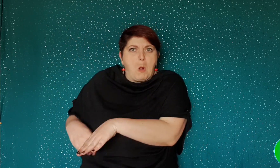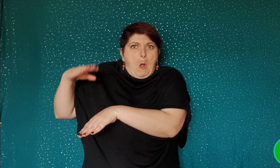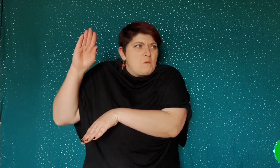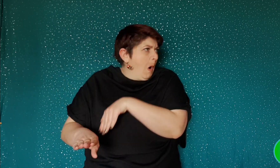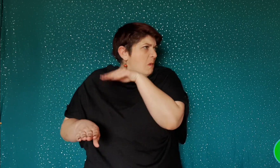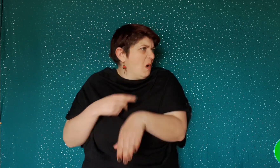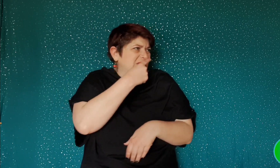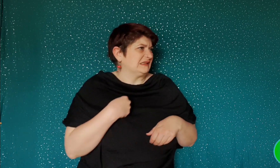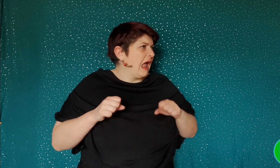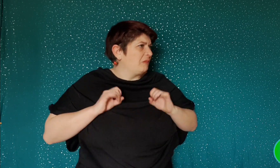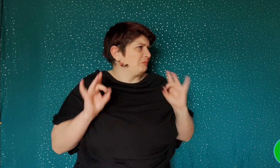dit Marianne.